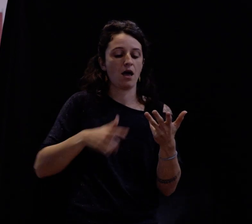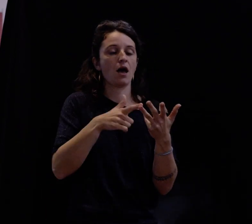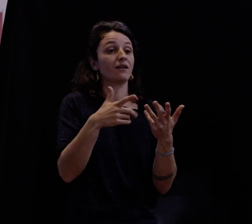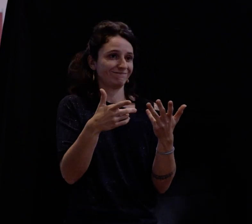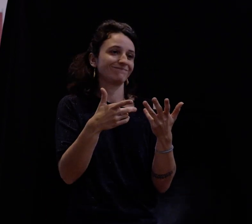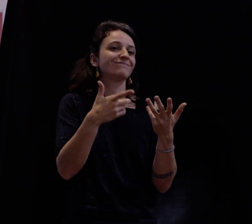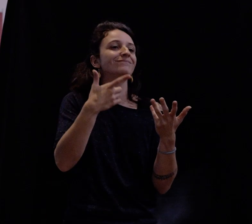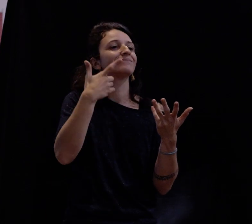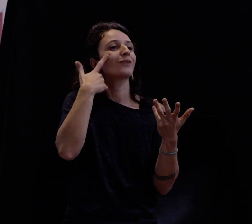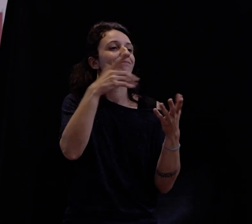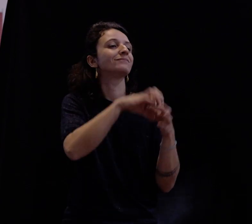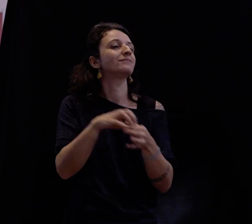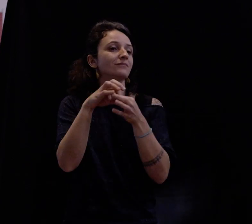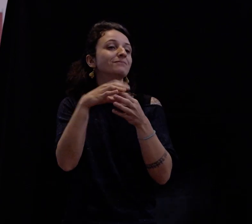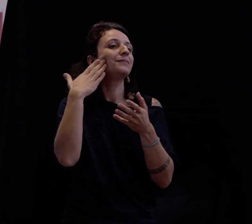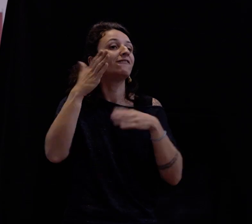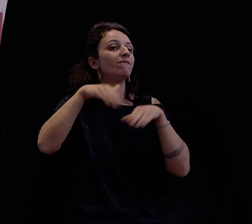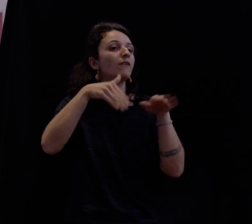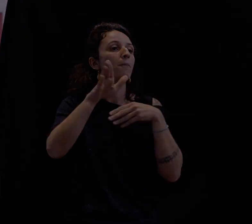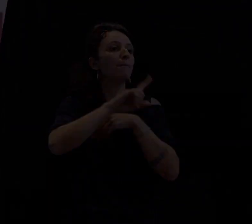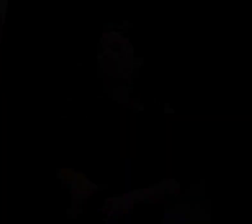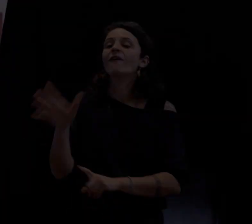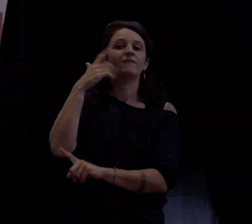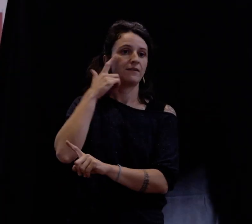être affectés lorsque ce gène ne fonctionne pas normalement.